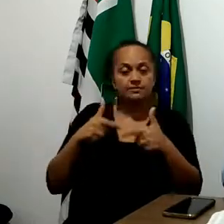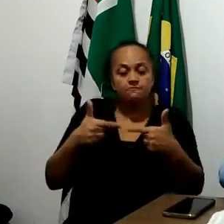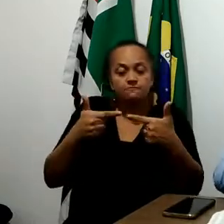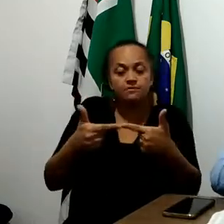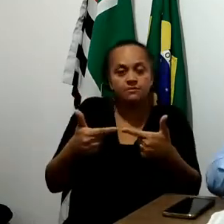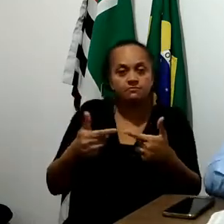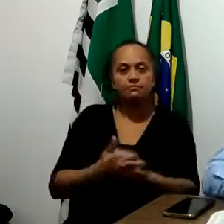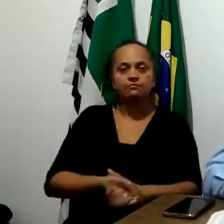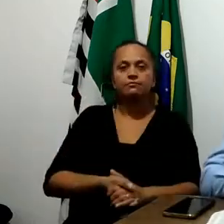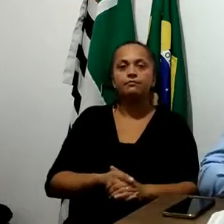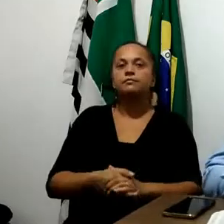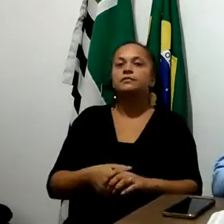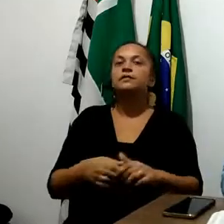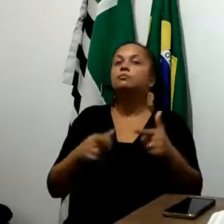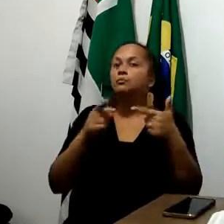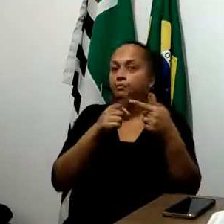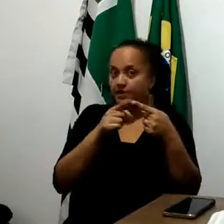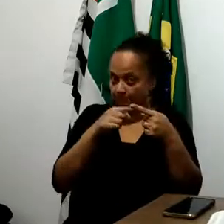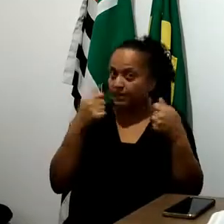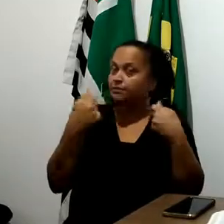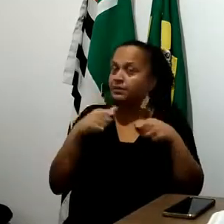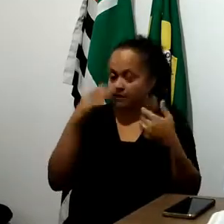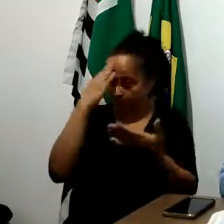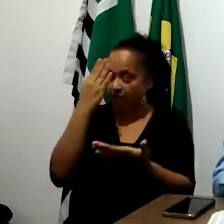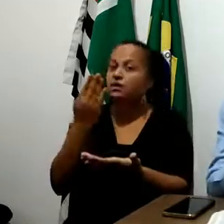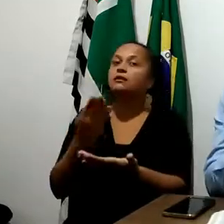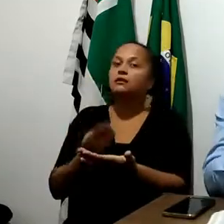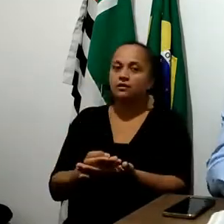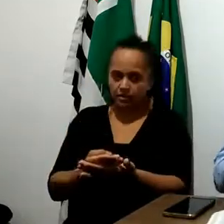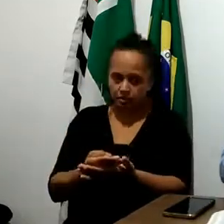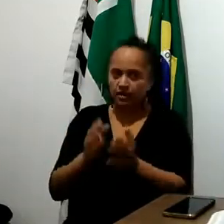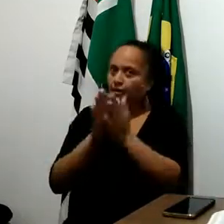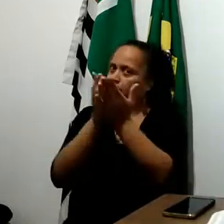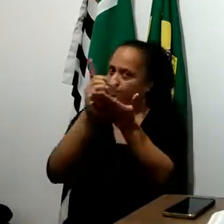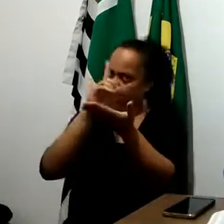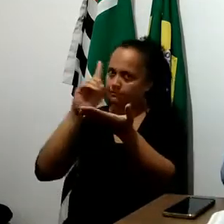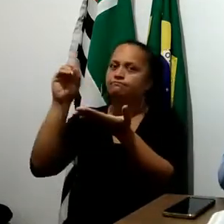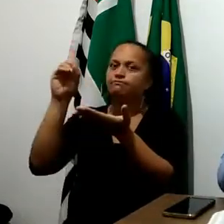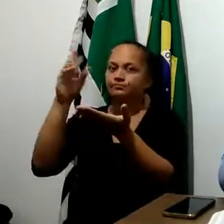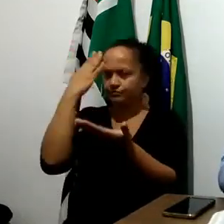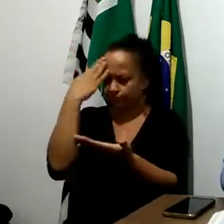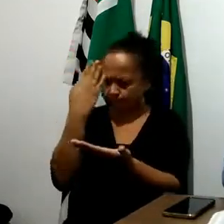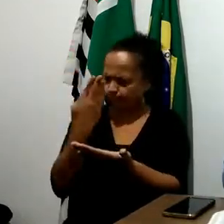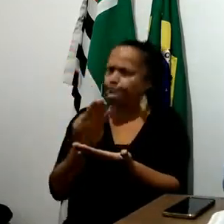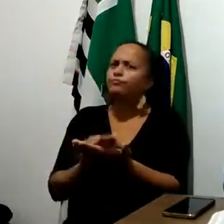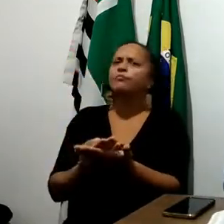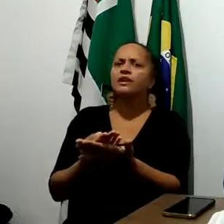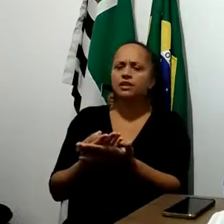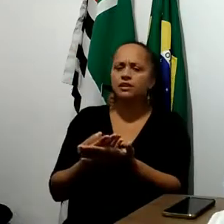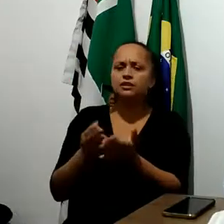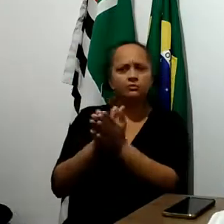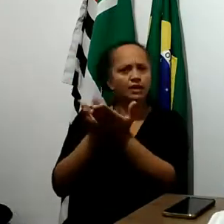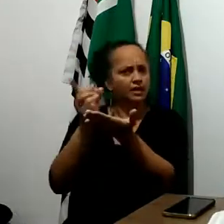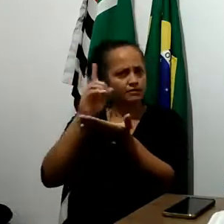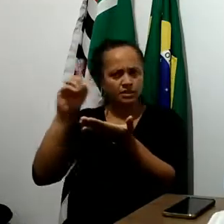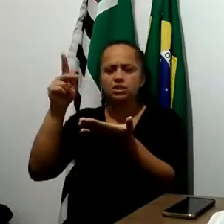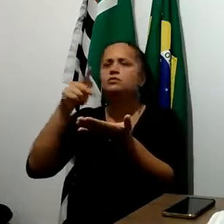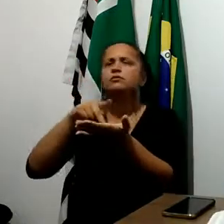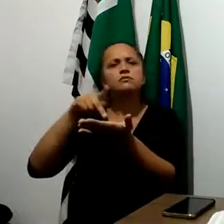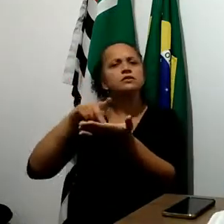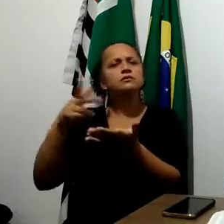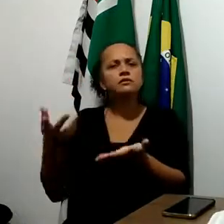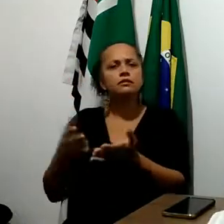fazer é acreditar em toda a verdade. Acreditar na palavra, acreditar na verdade. Não basta eu saber da verdade.